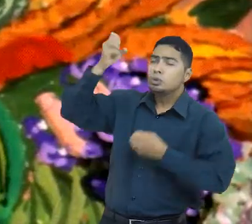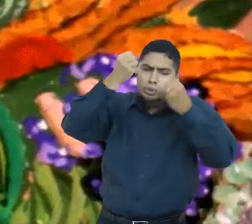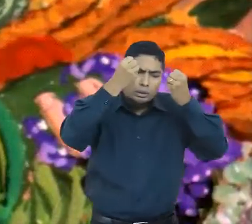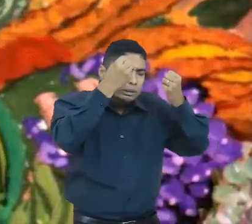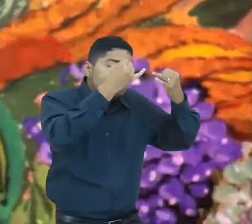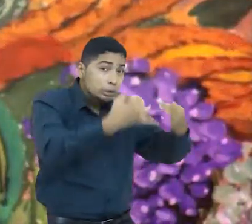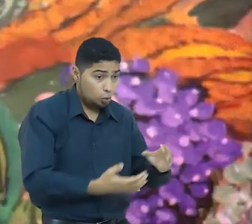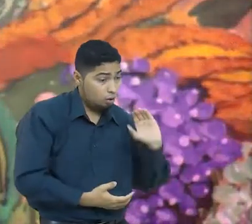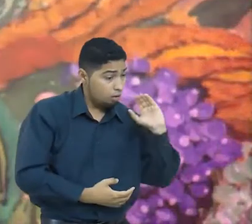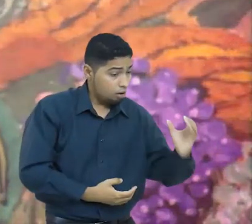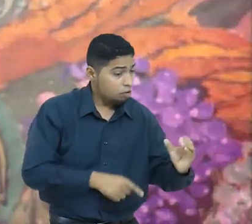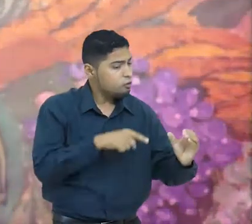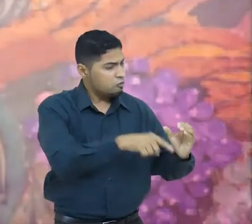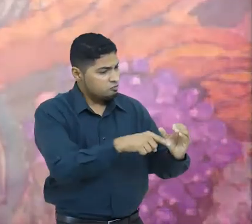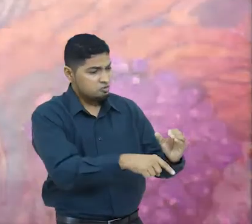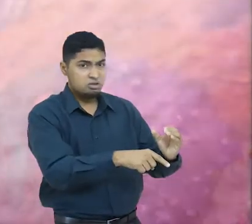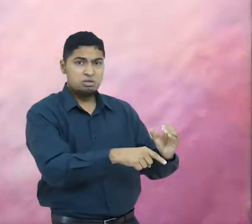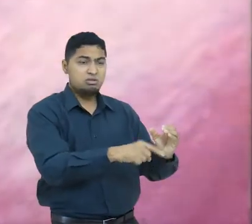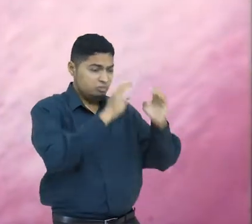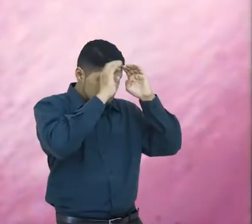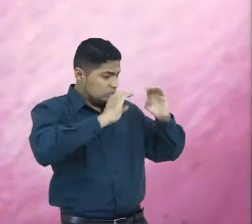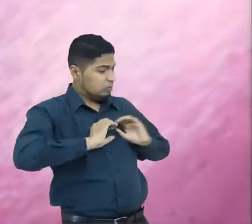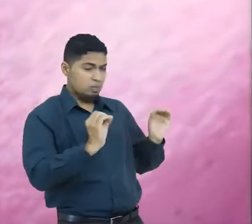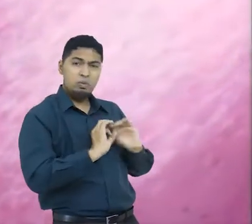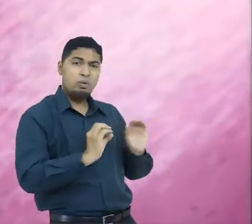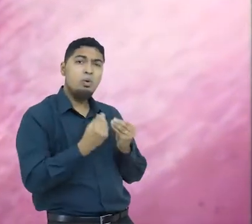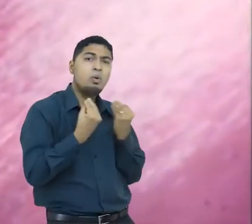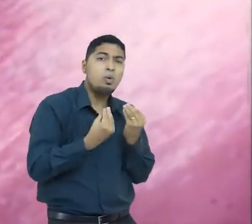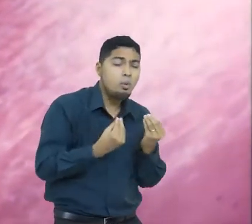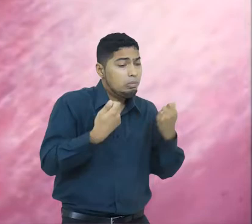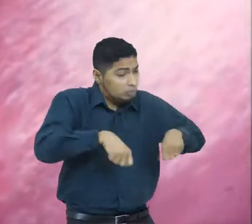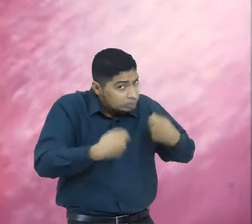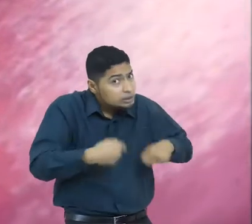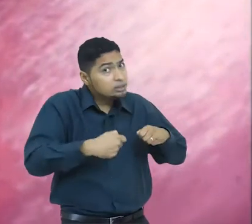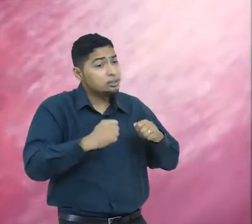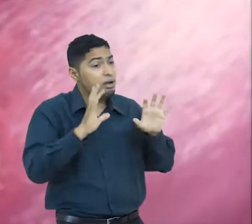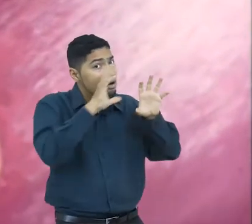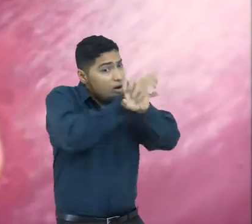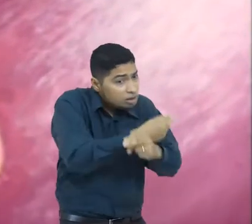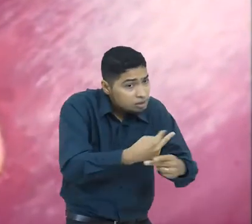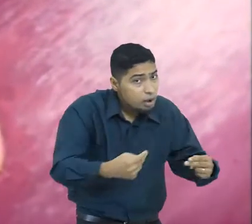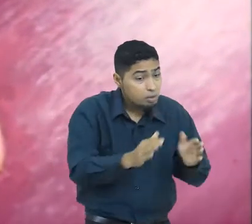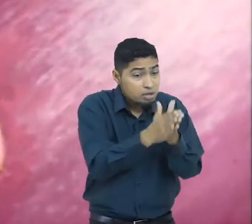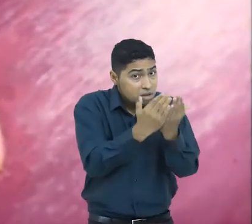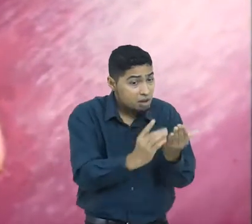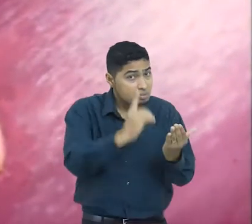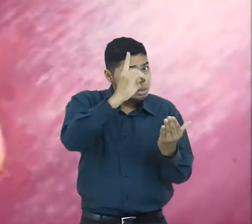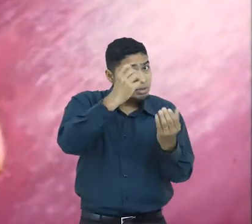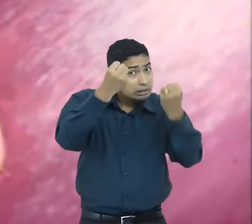Deus explicou a Caim que ele tinha sido rebelde ao não oferecer um animal. A Bíblia diz que Abel confiava